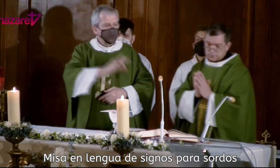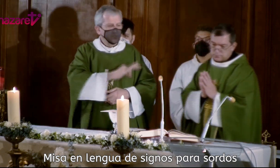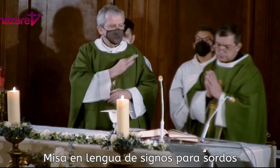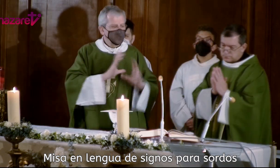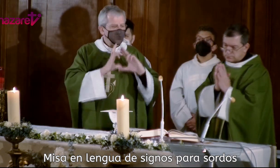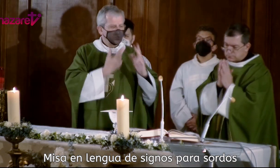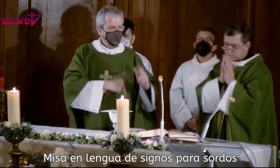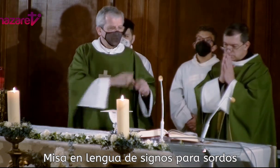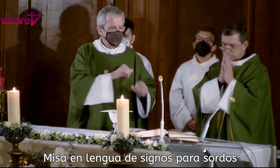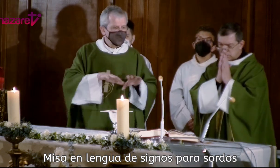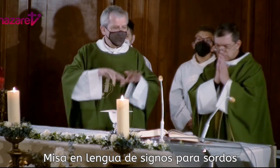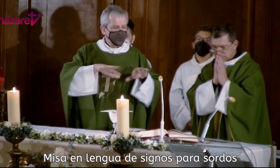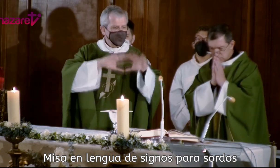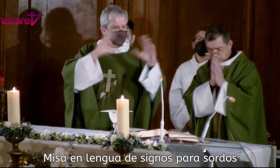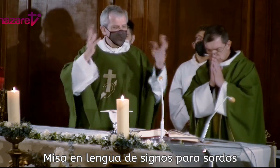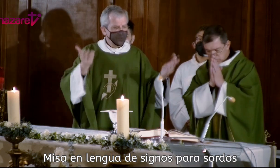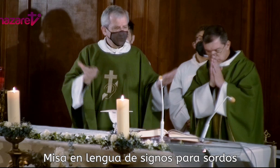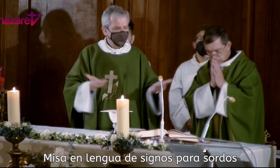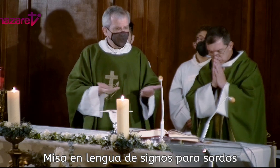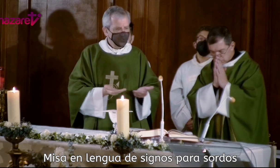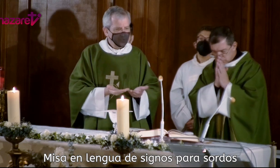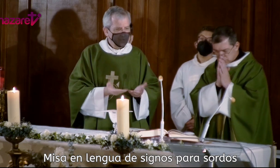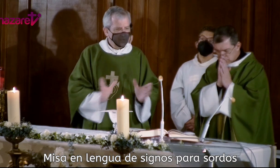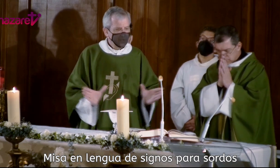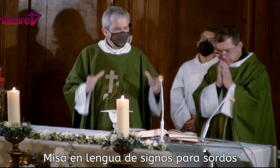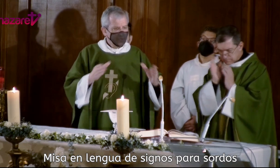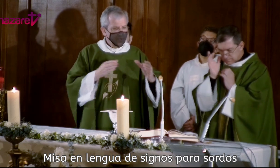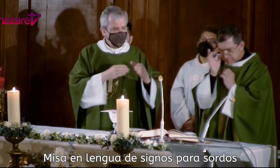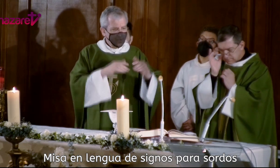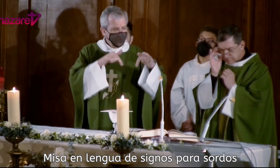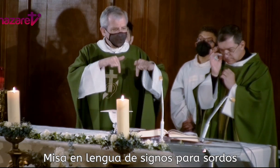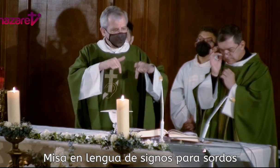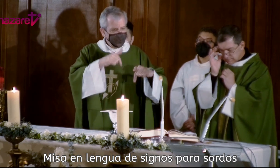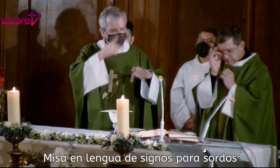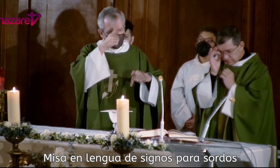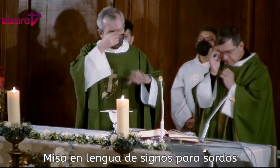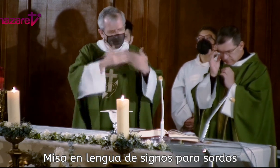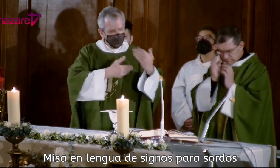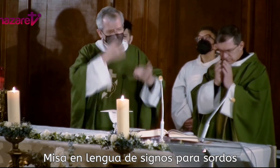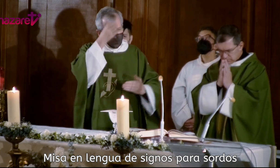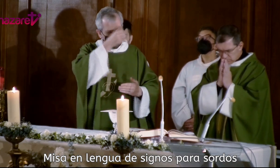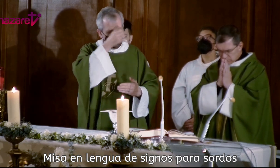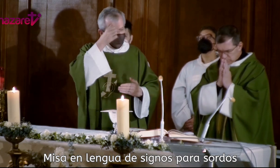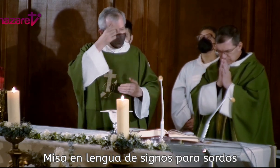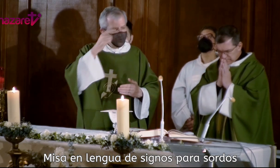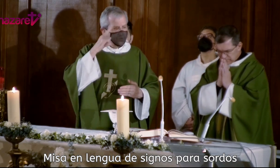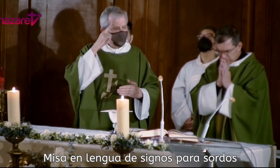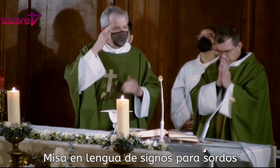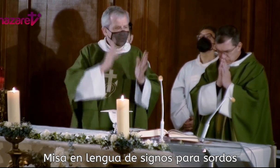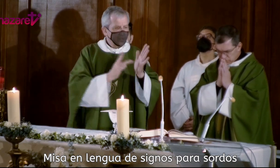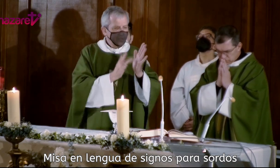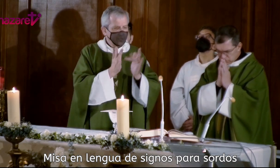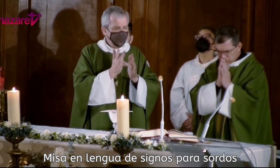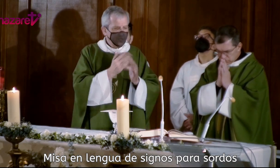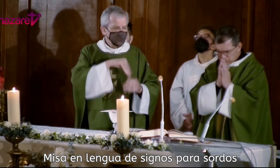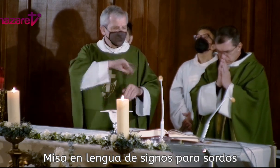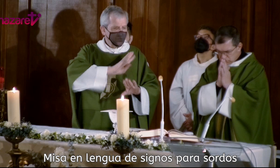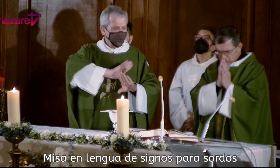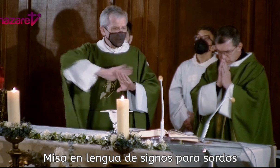Acuérdate, Señor, de tu Iglesia extendida por toda la tierra y reunida aquí el domingo, día en que Cristo ha